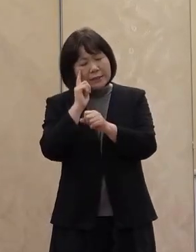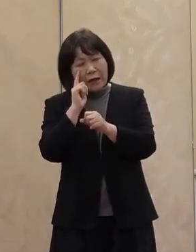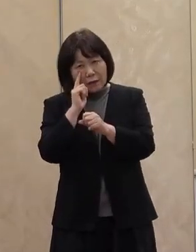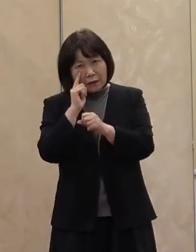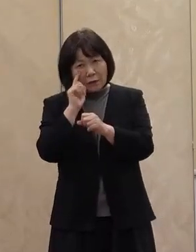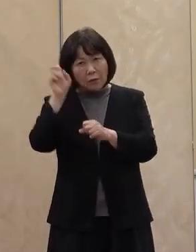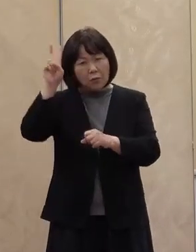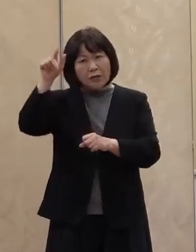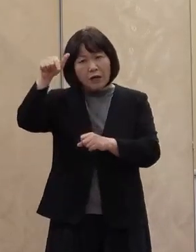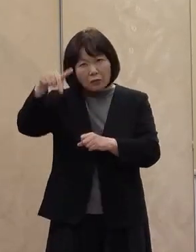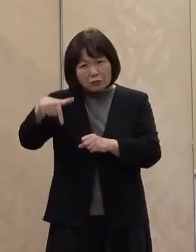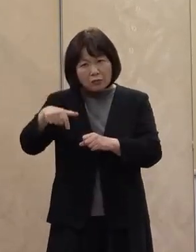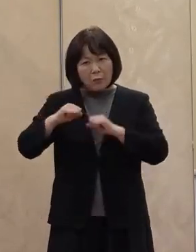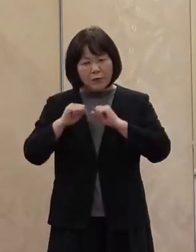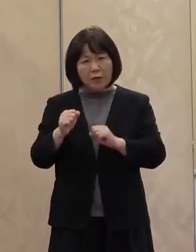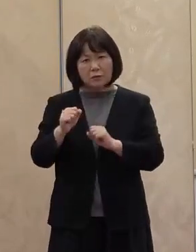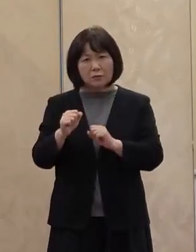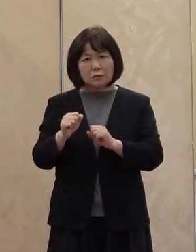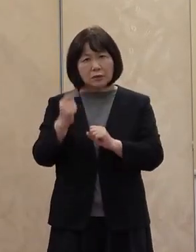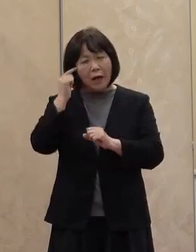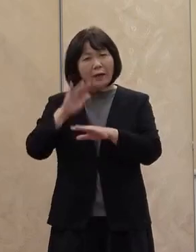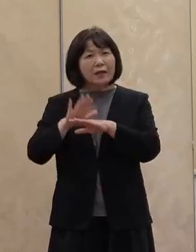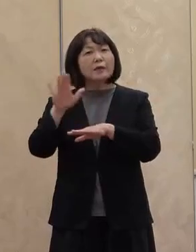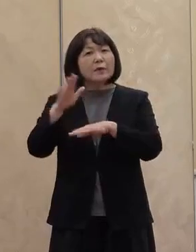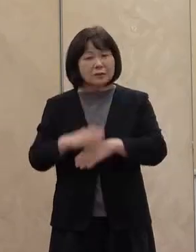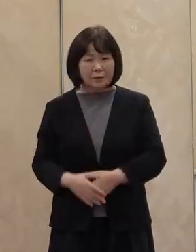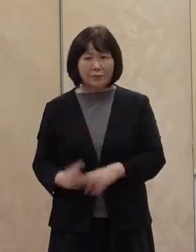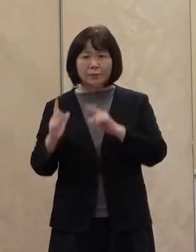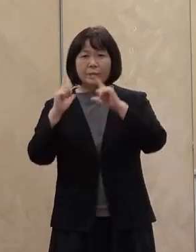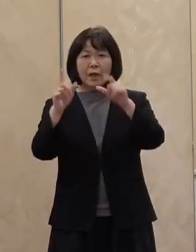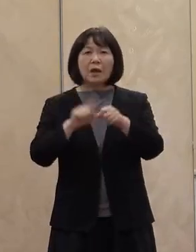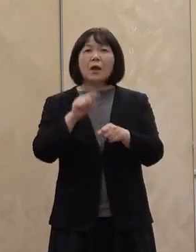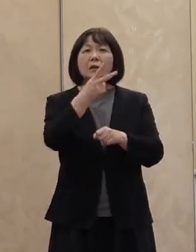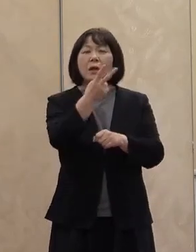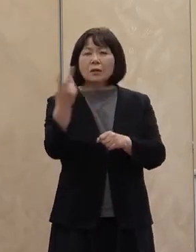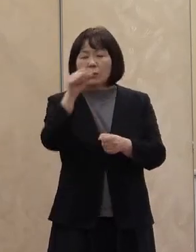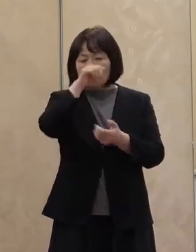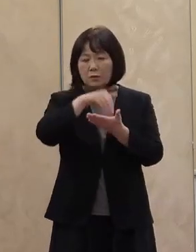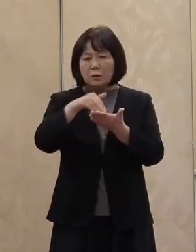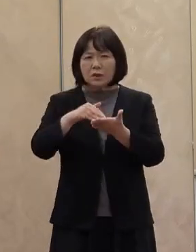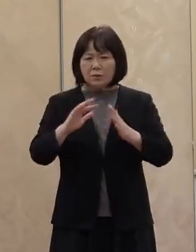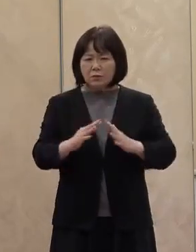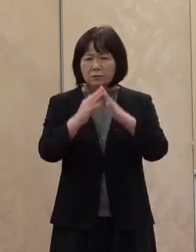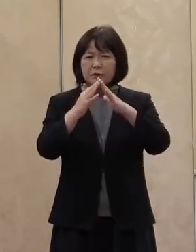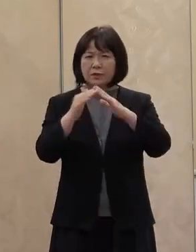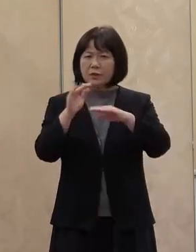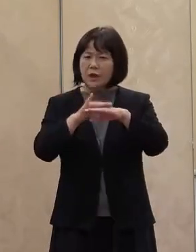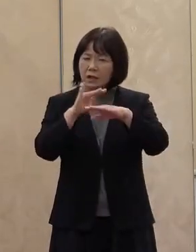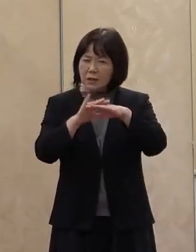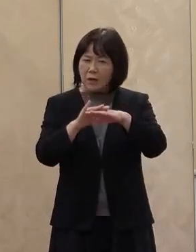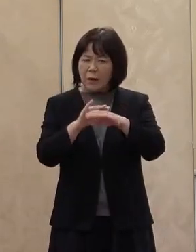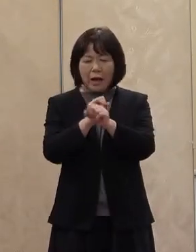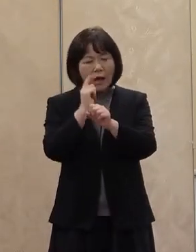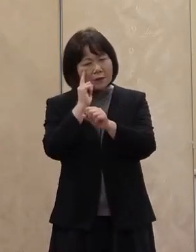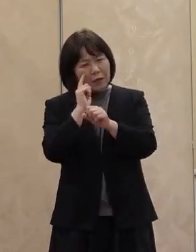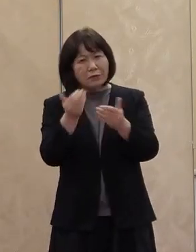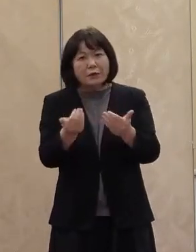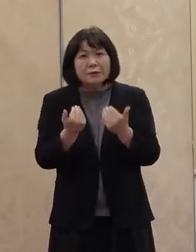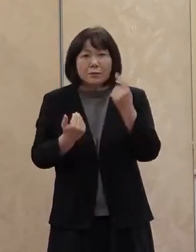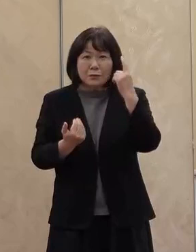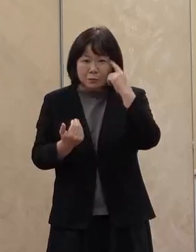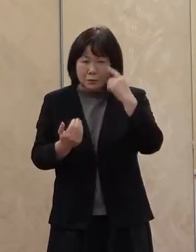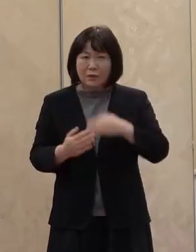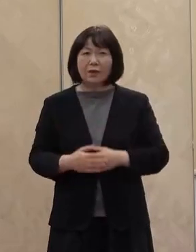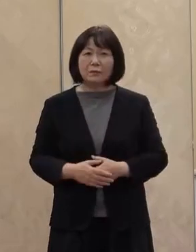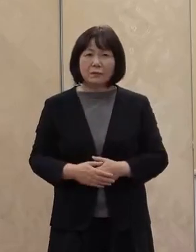府でも出すという考えはあるんでしょうか。 来年度どういう予算を組むかという意味で、やっぱりこれは試算しなきゃいけないというふうに思ってますから、